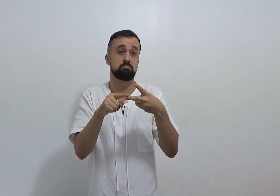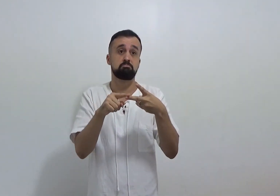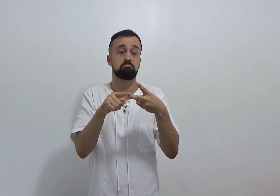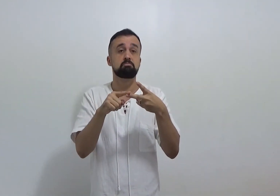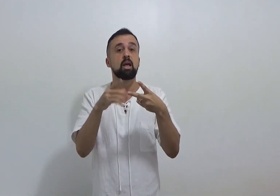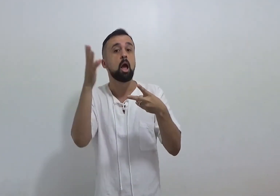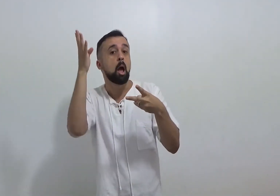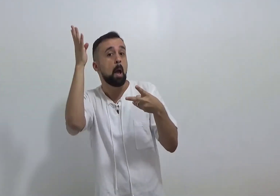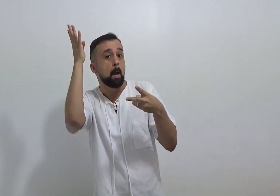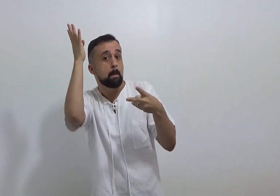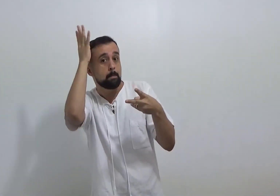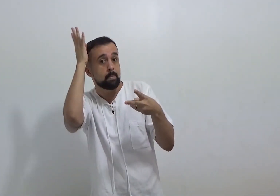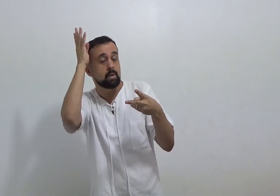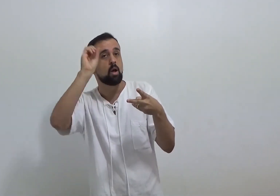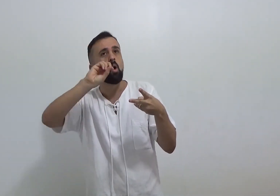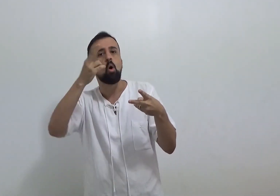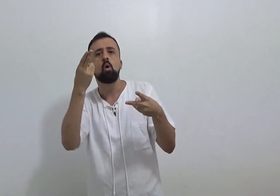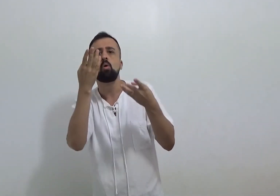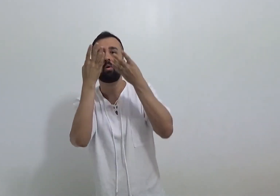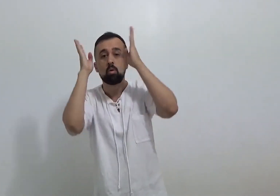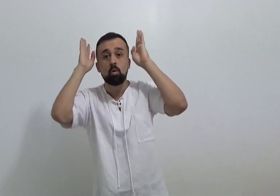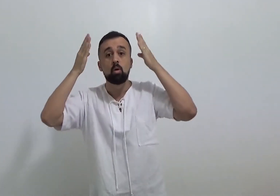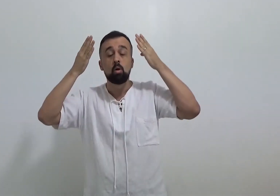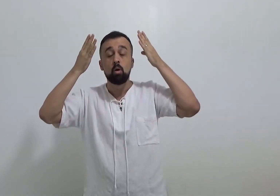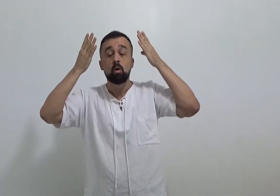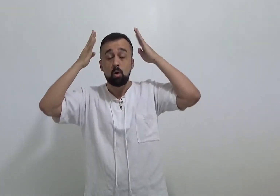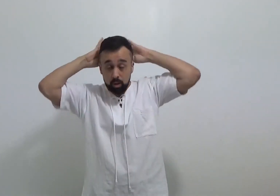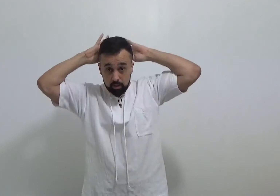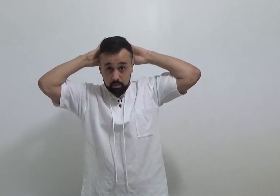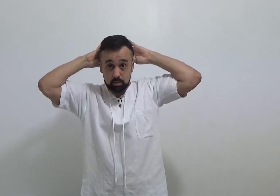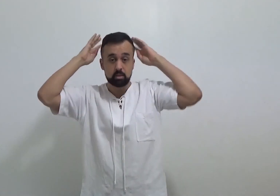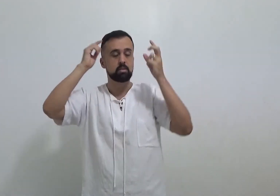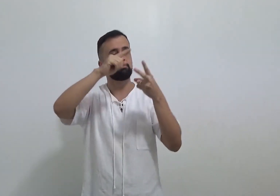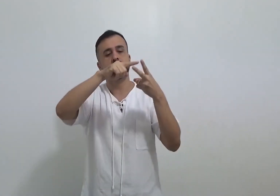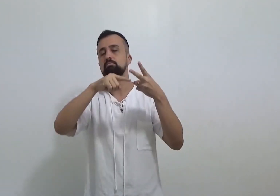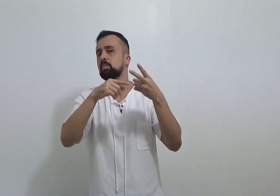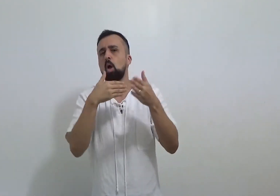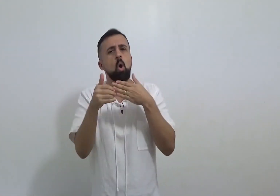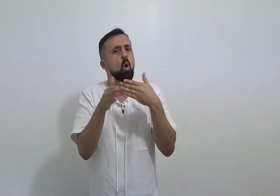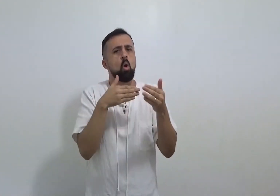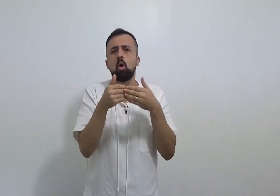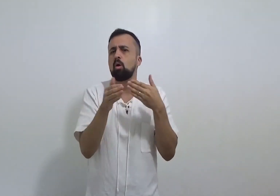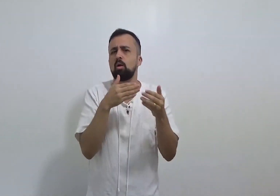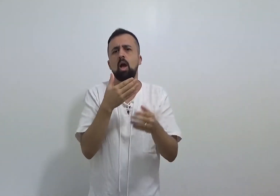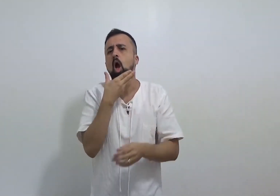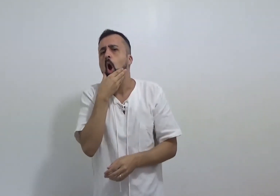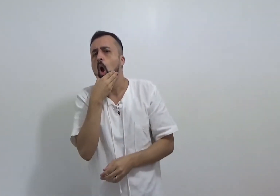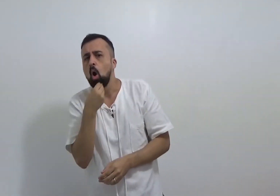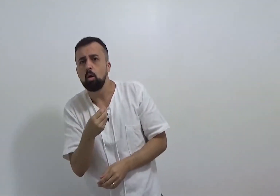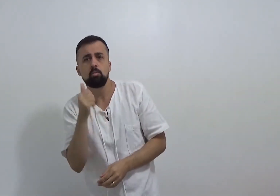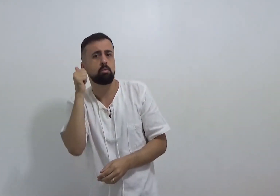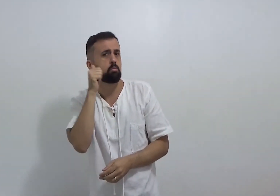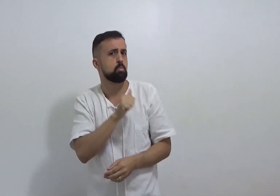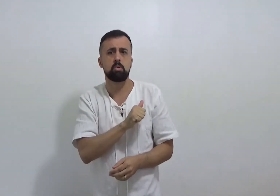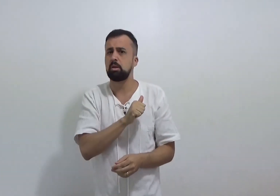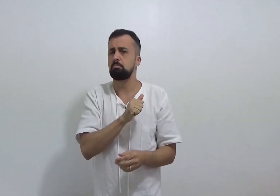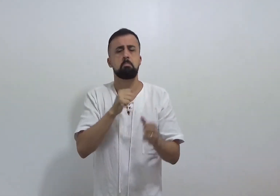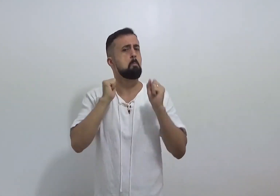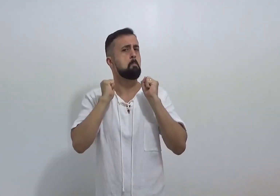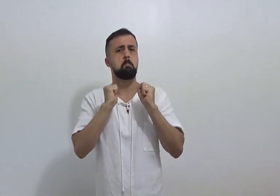E essas duas funções, pajé, cacique, podem ser